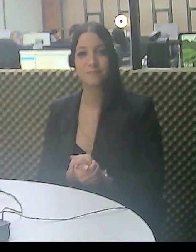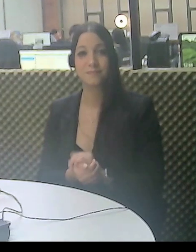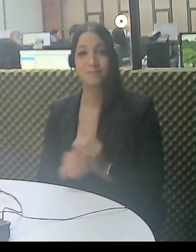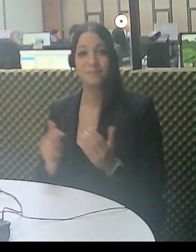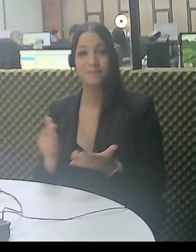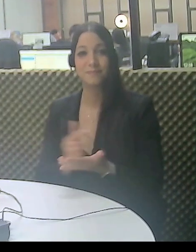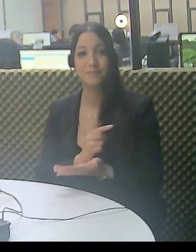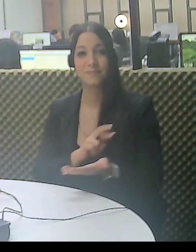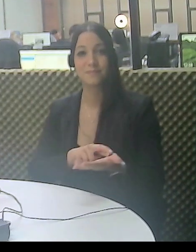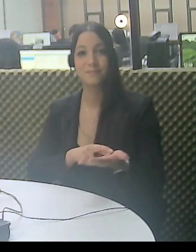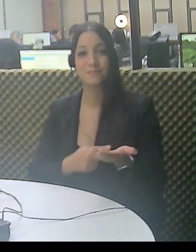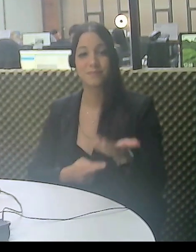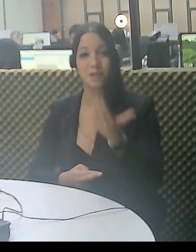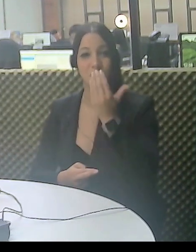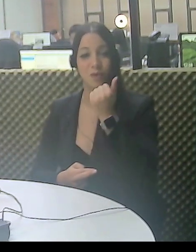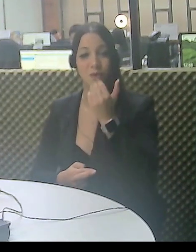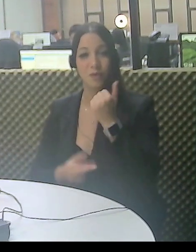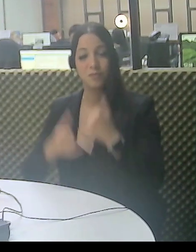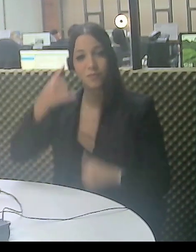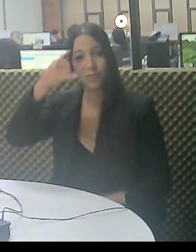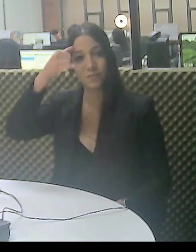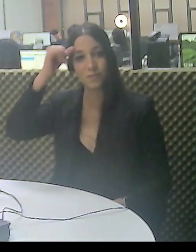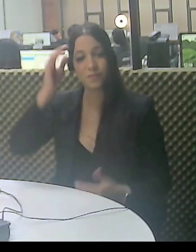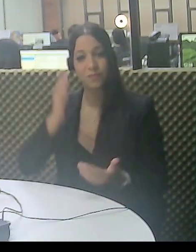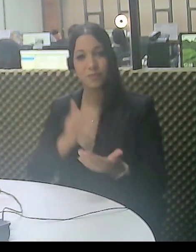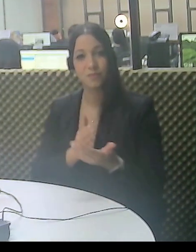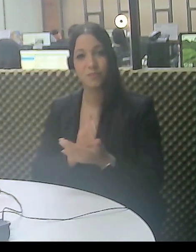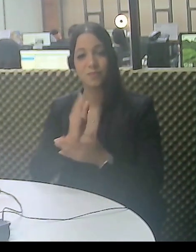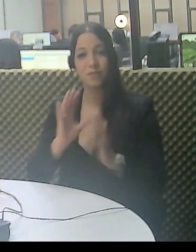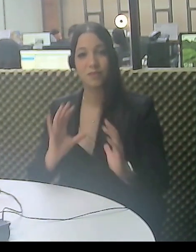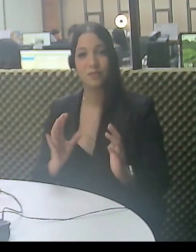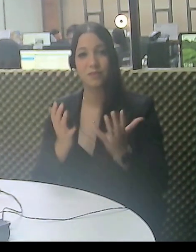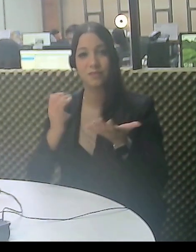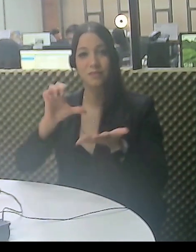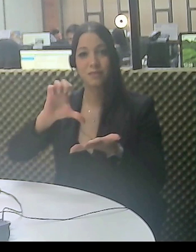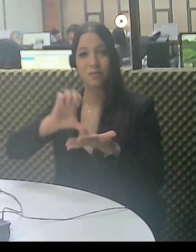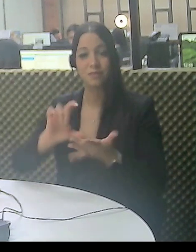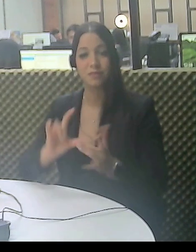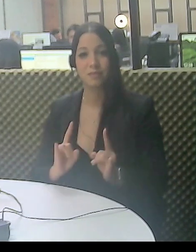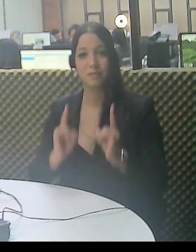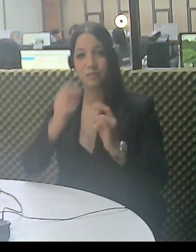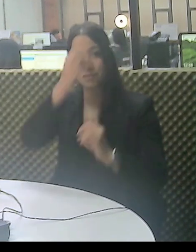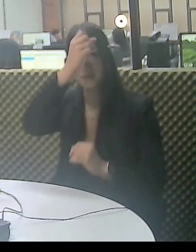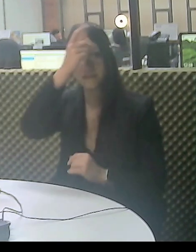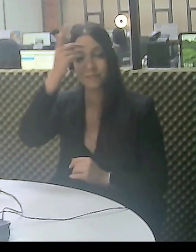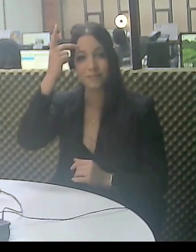Livro de Receitas da Roça é lançado com sucesso em grande evento no Centro Administrativo.